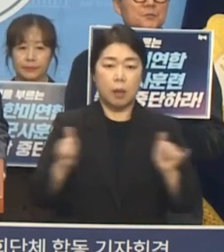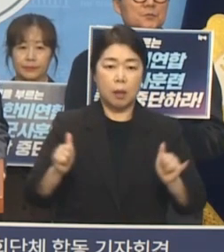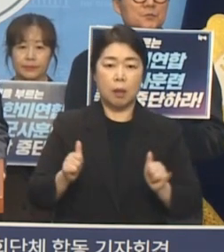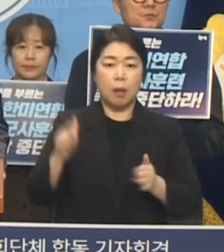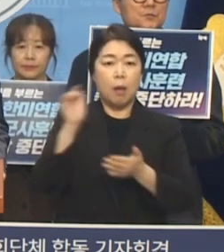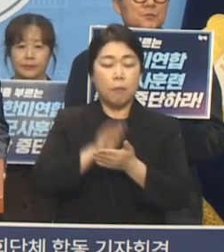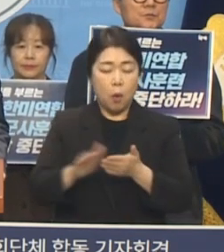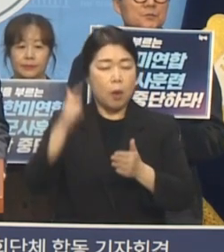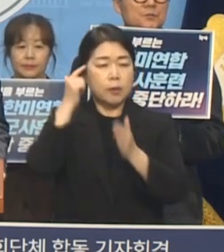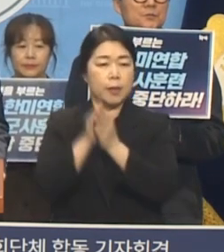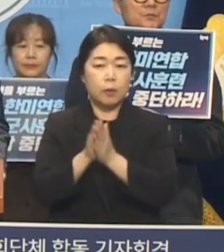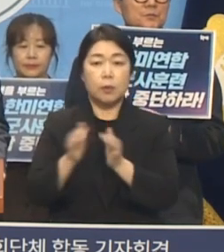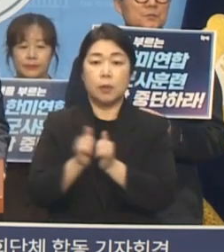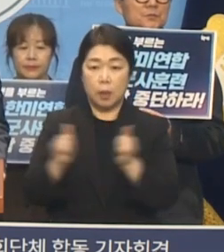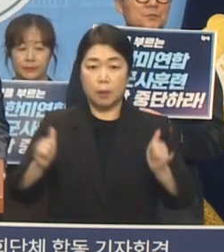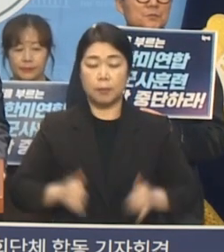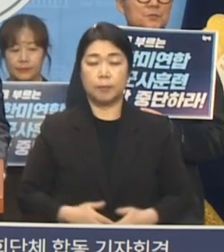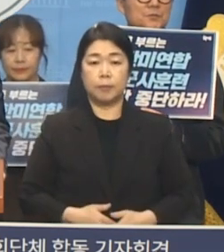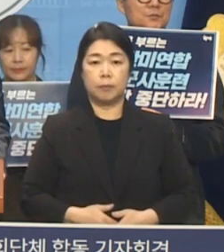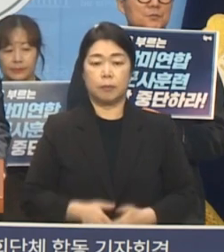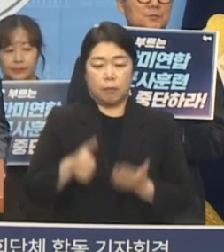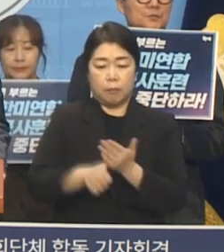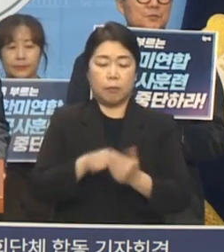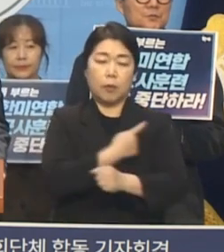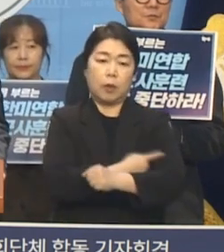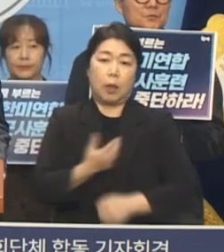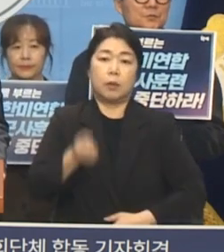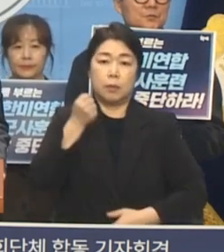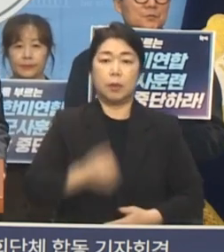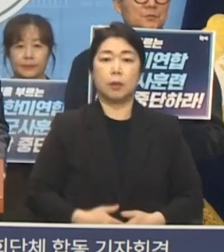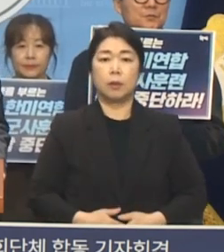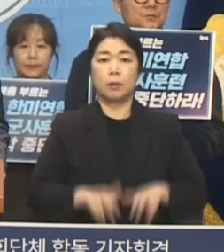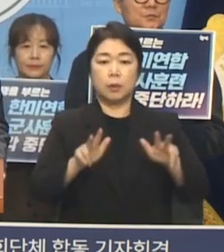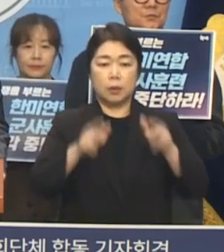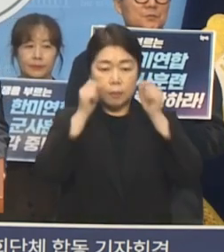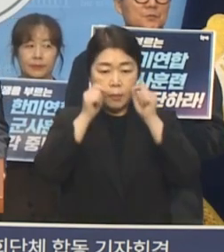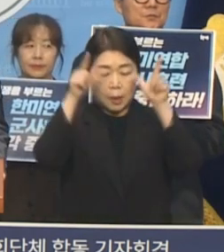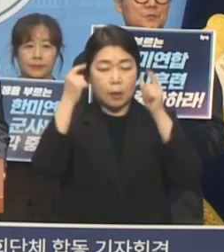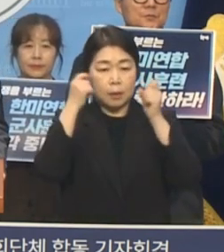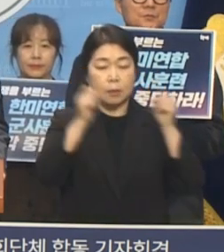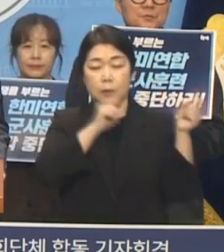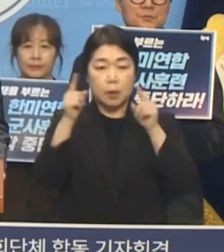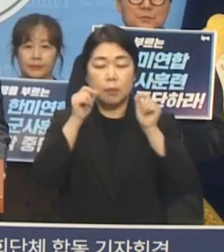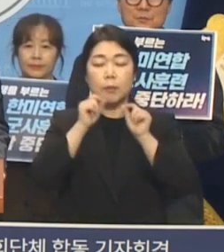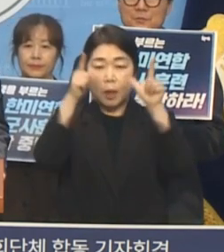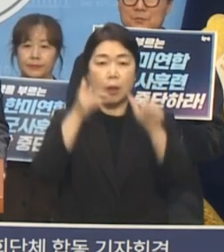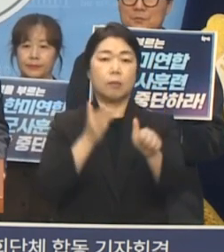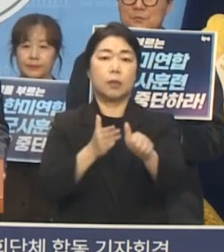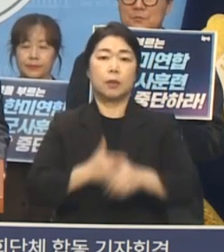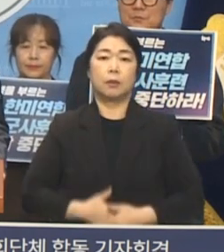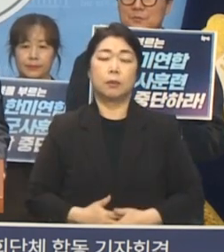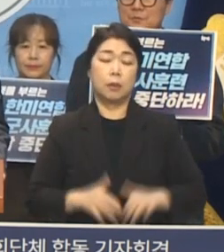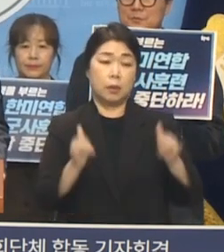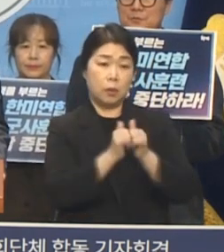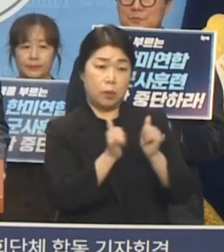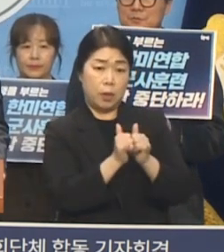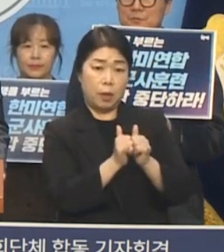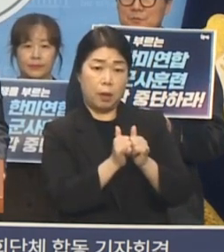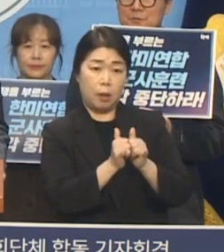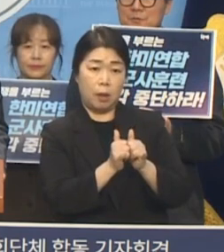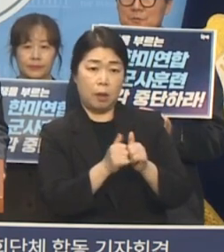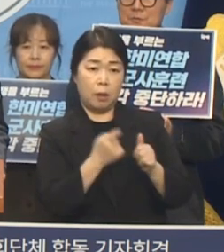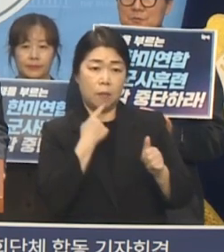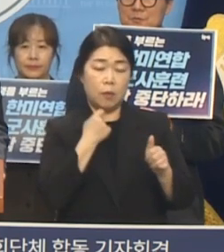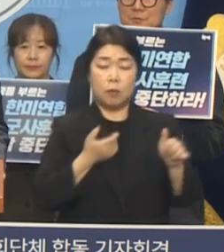껴있는 국민들, 우리 모두 현재의 전쟁을 부르는 한미 연합군사훈련에